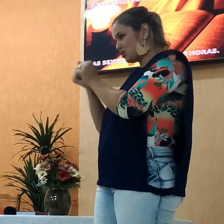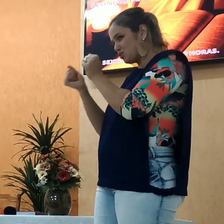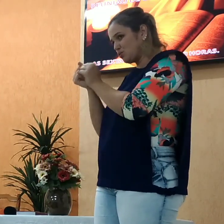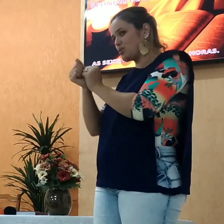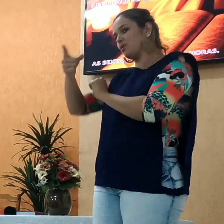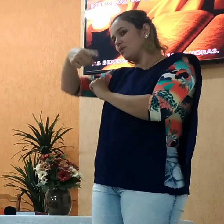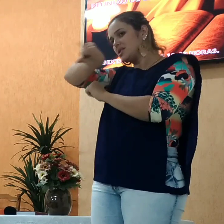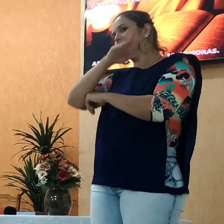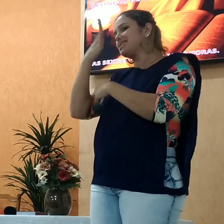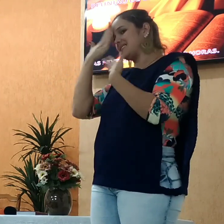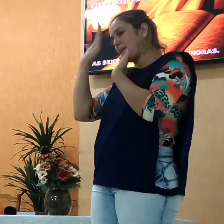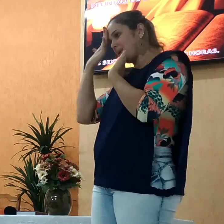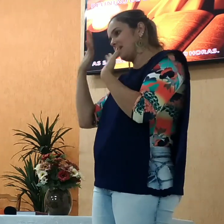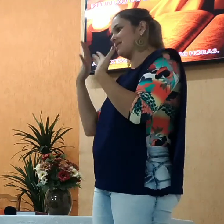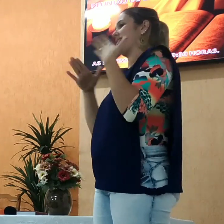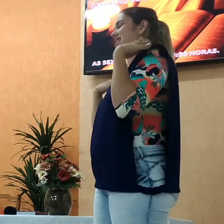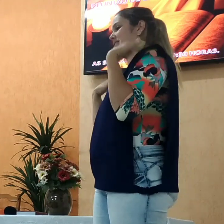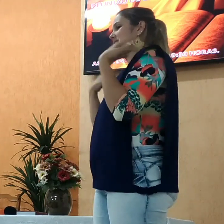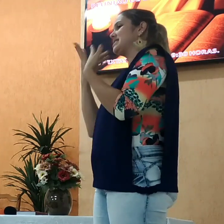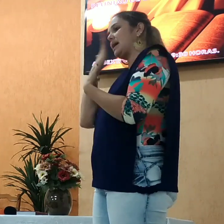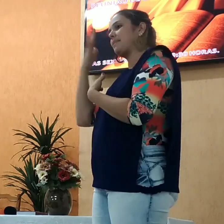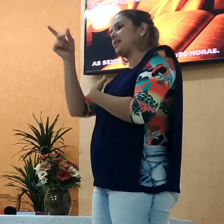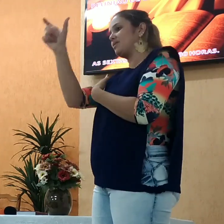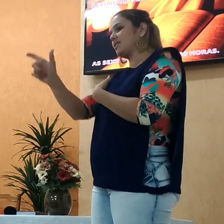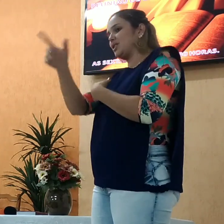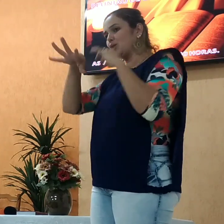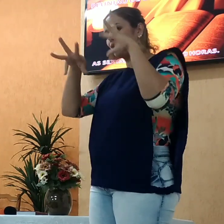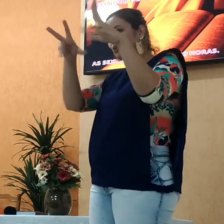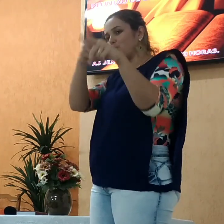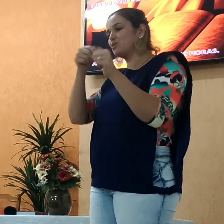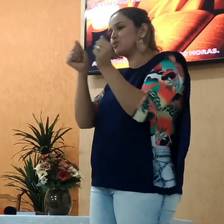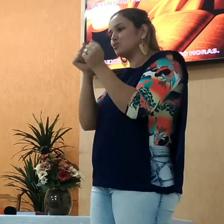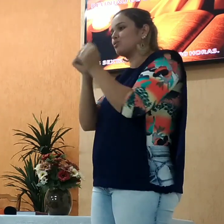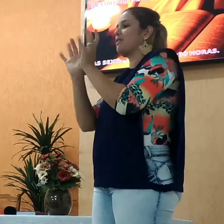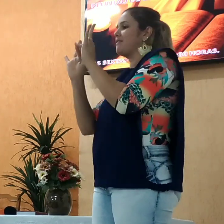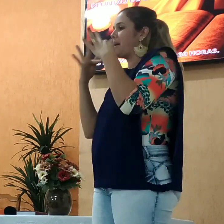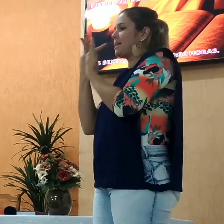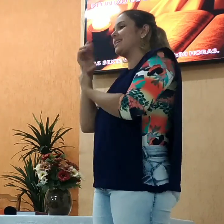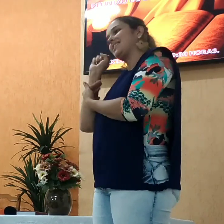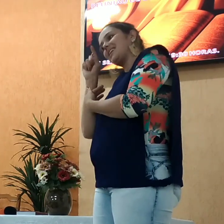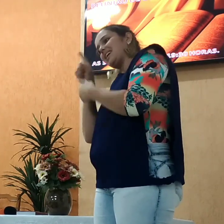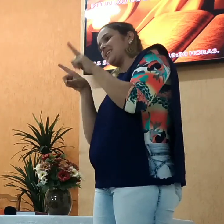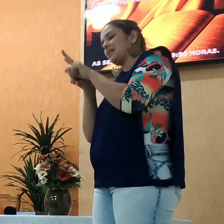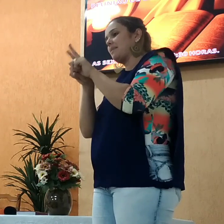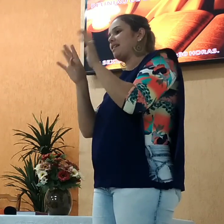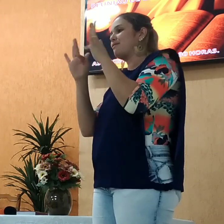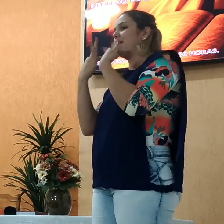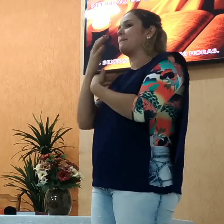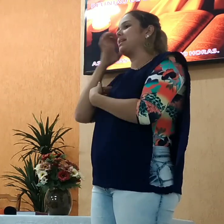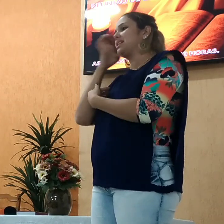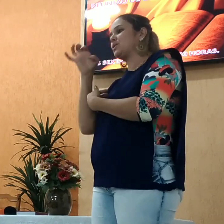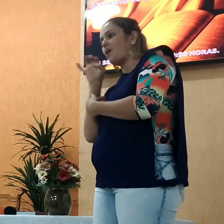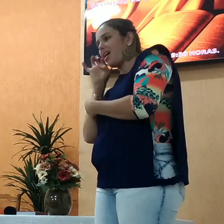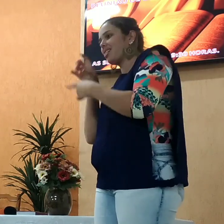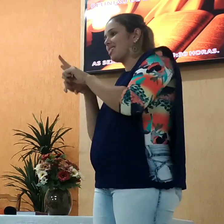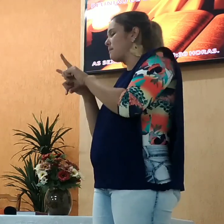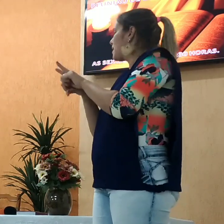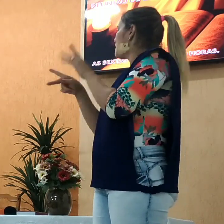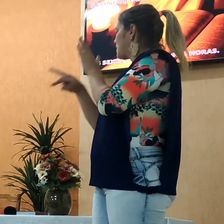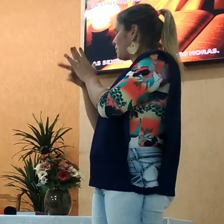sabendo que vocês faz parte da família de Mark, faz parte da família do Éder, faz parte da família de Deus